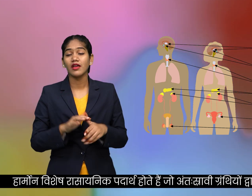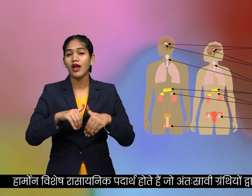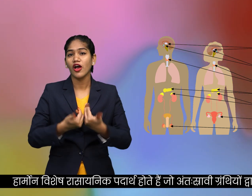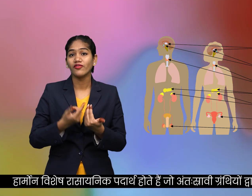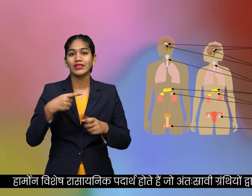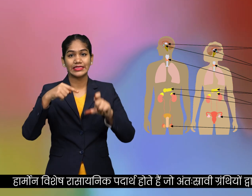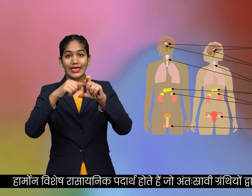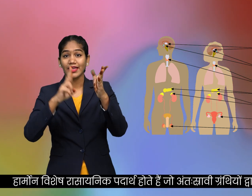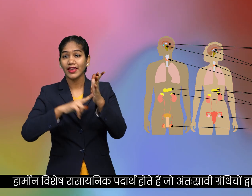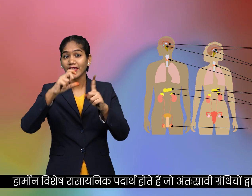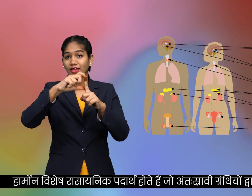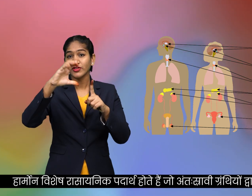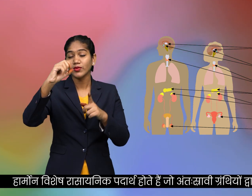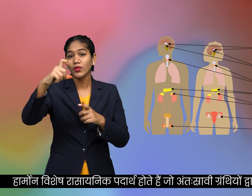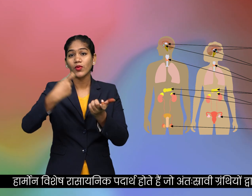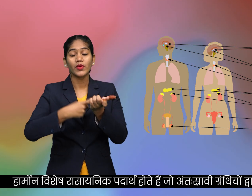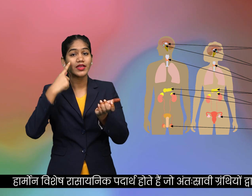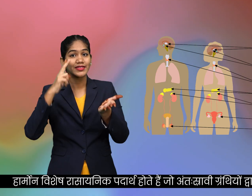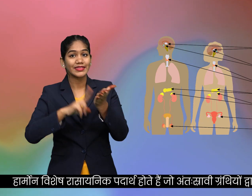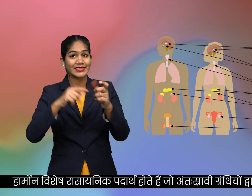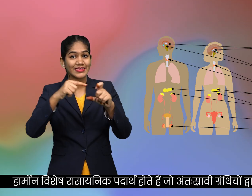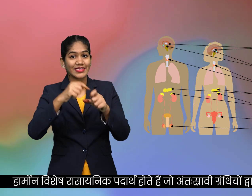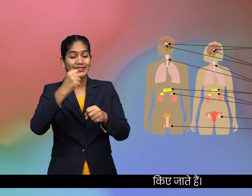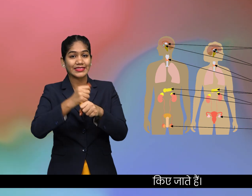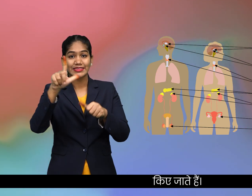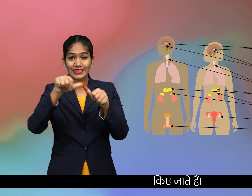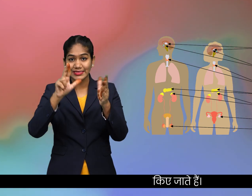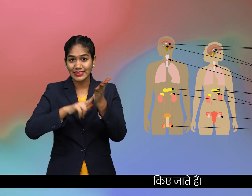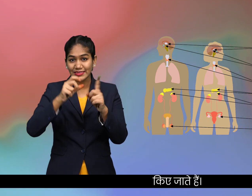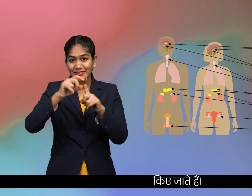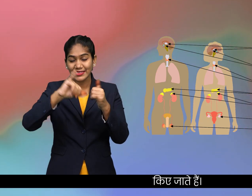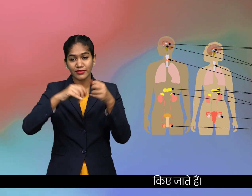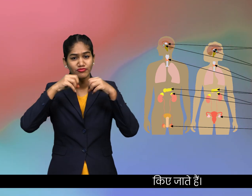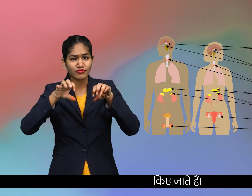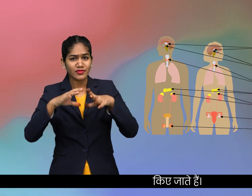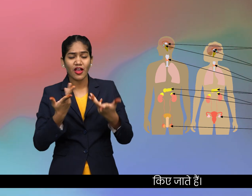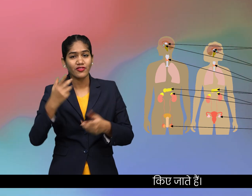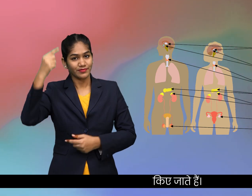द्वारा थोड़ी मात्रा में स्रावित किए जाते हैं।